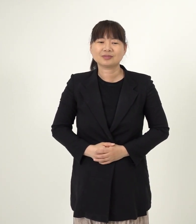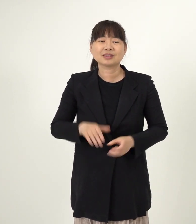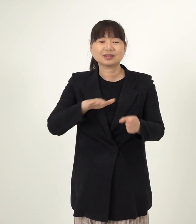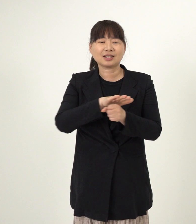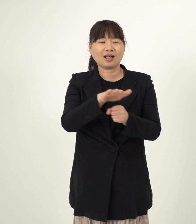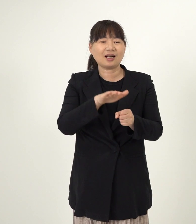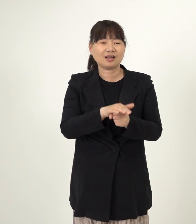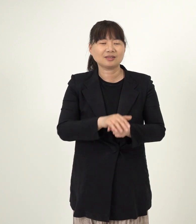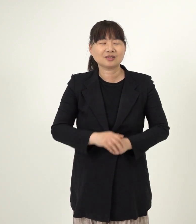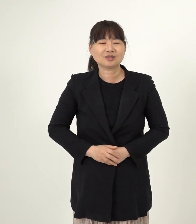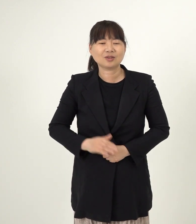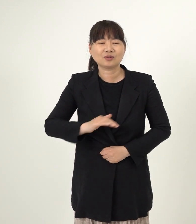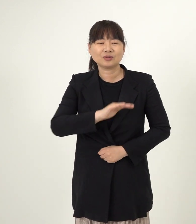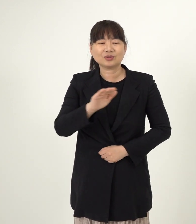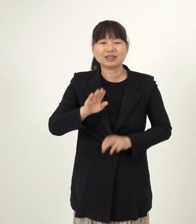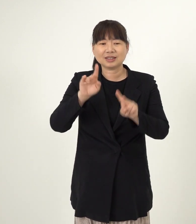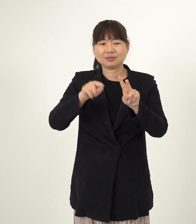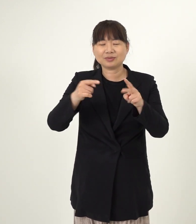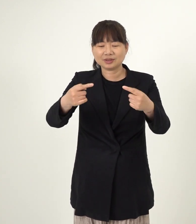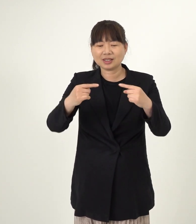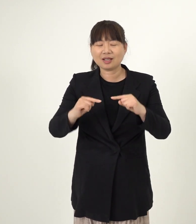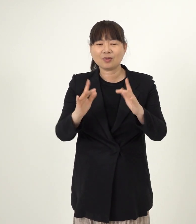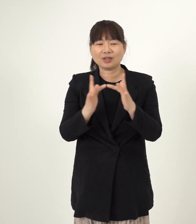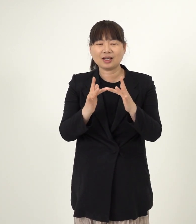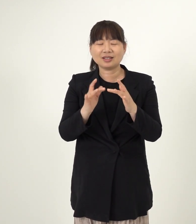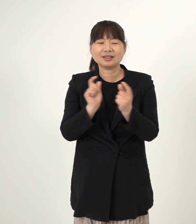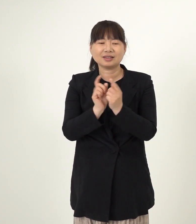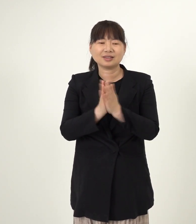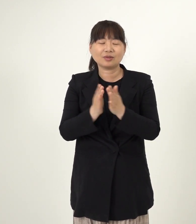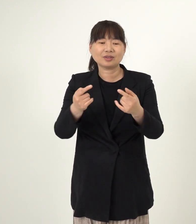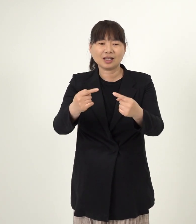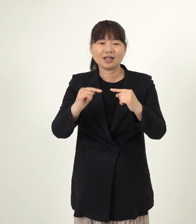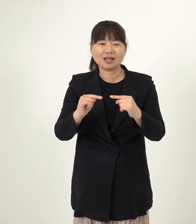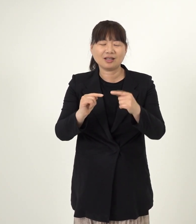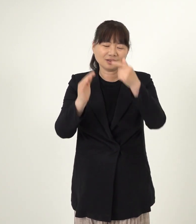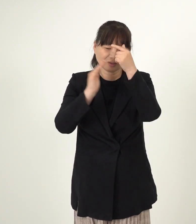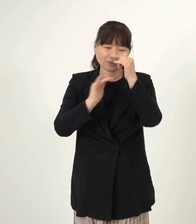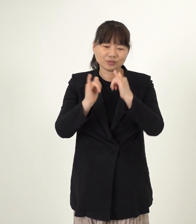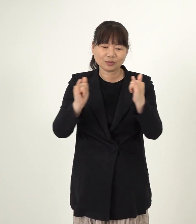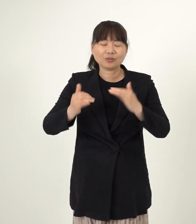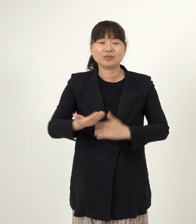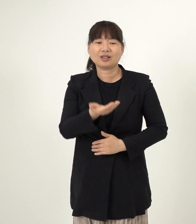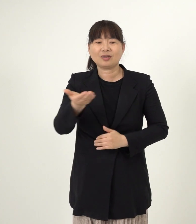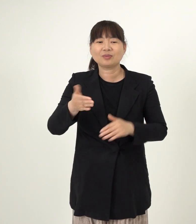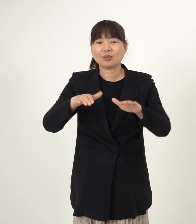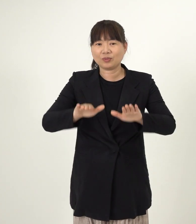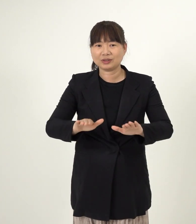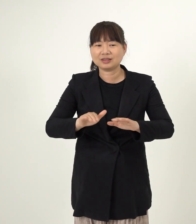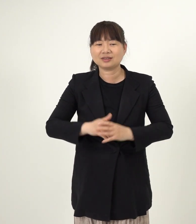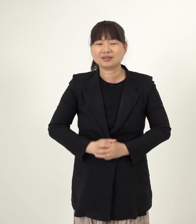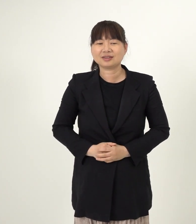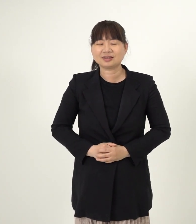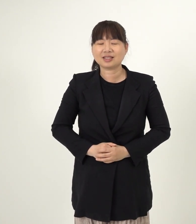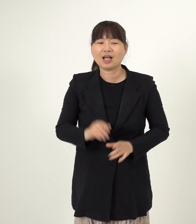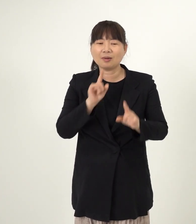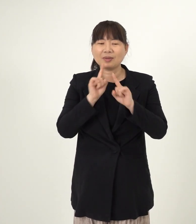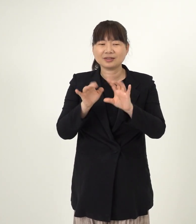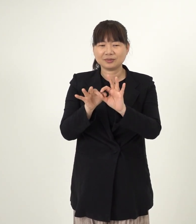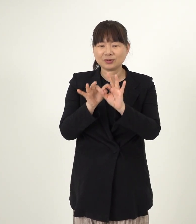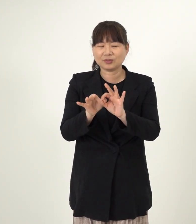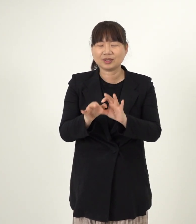사랑하는 우리 2부에 참여한 온라인, 오프라인 성도 여러분, 오늘 이